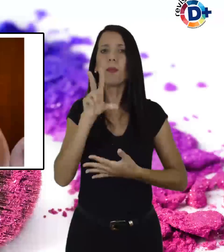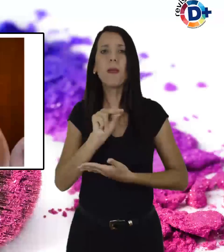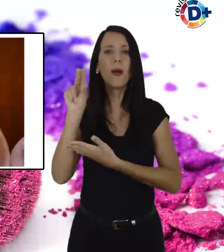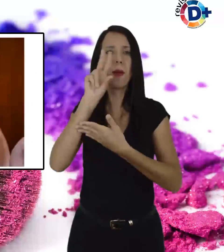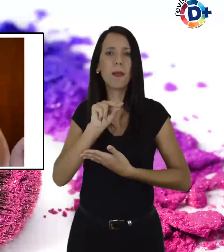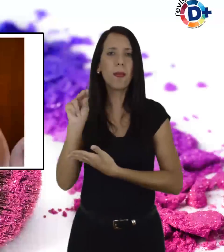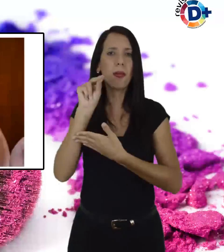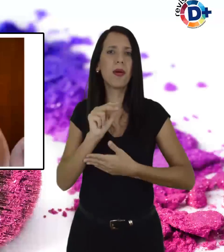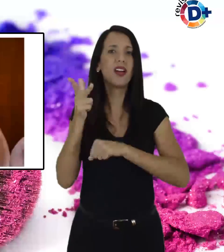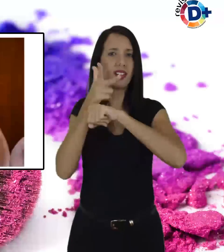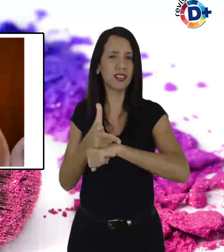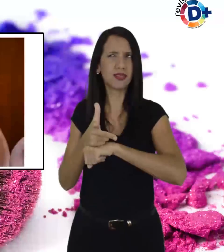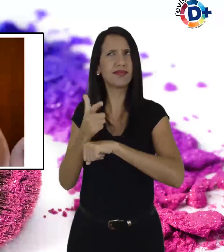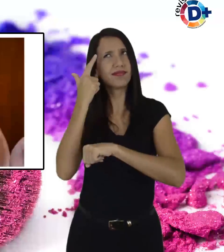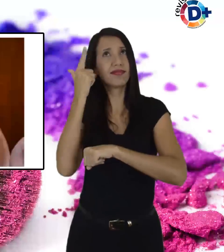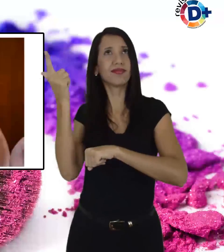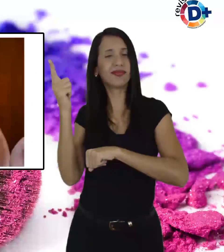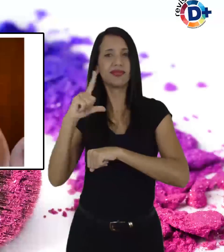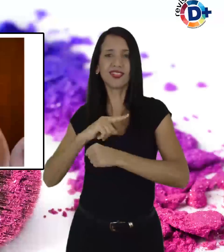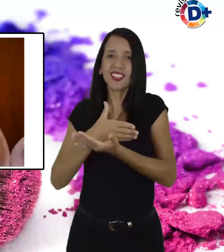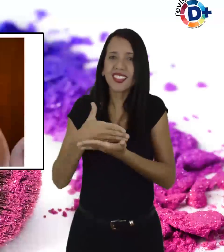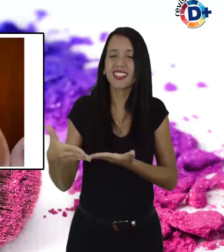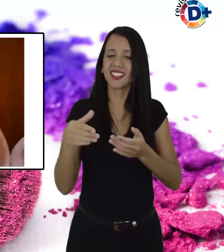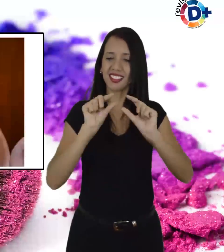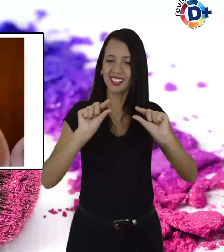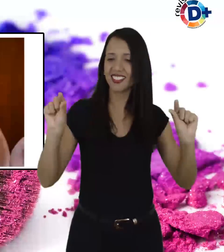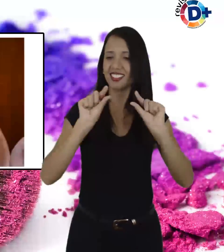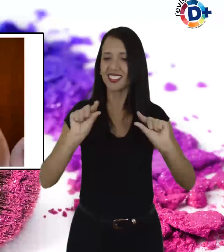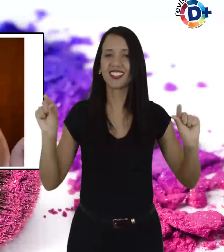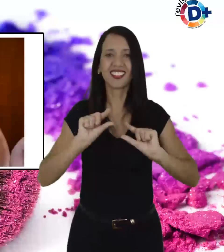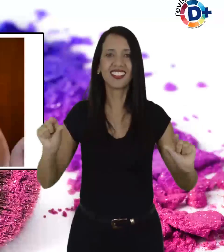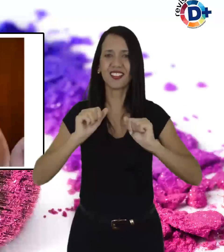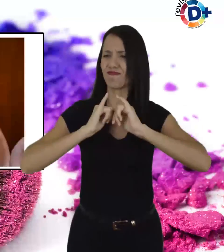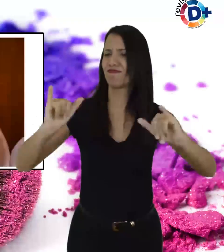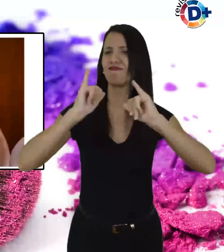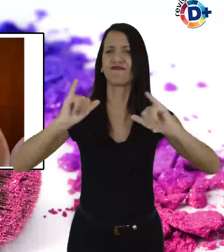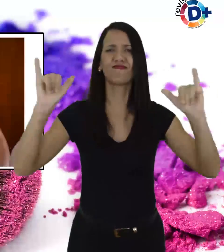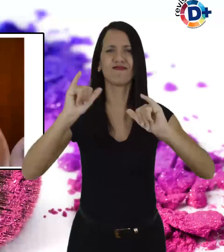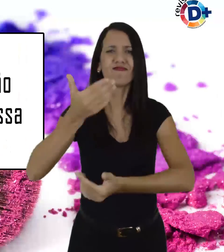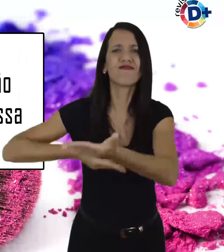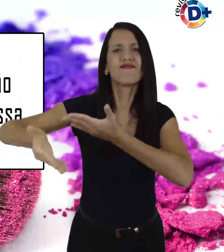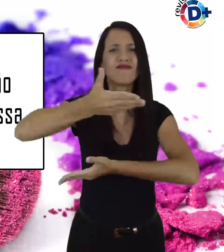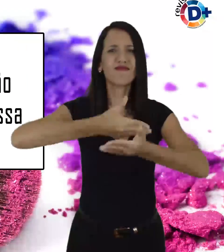vídeos. Comecei com o uso de legendas para compartilhar com um público